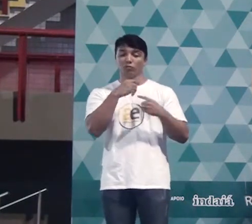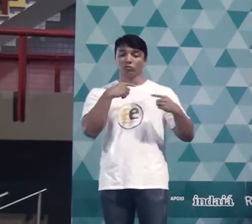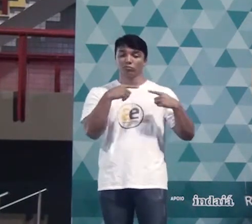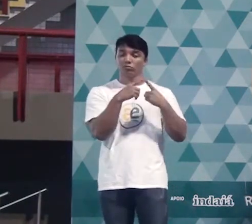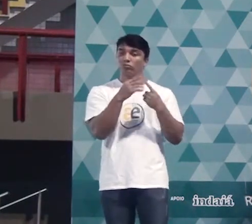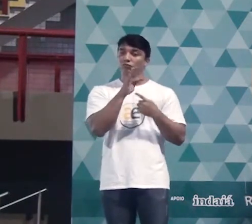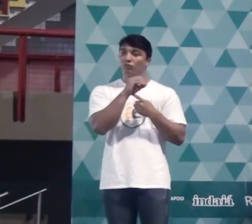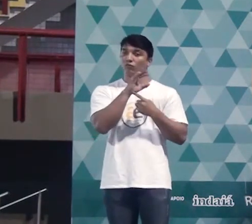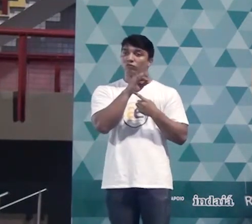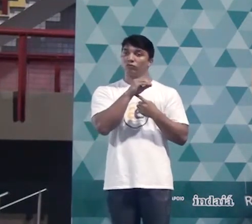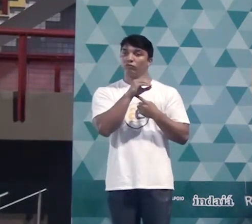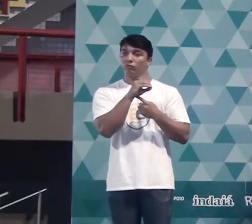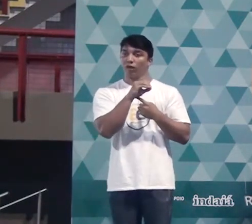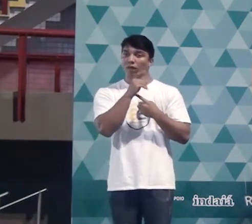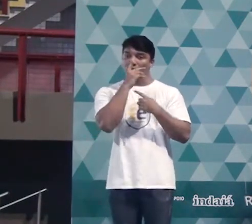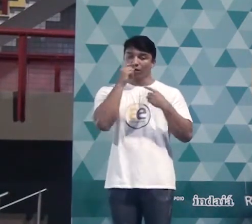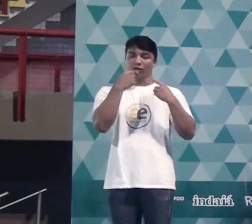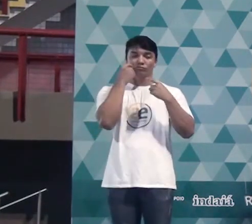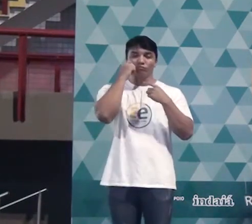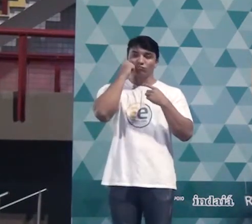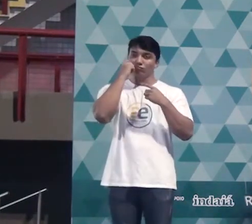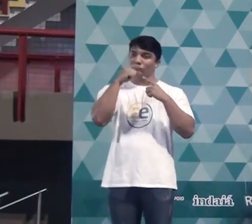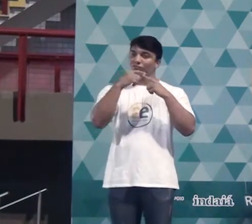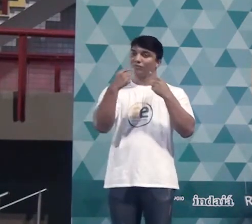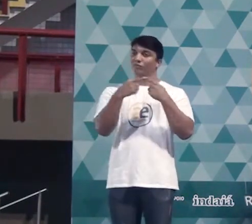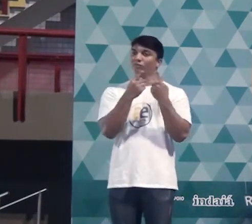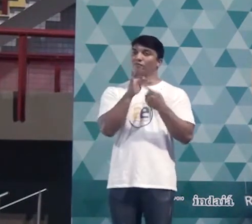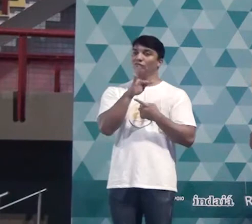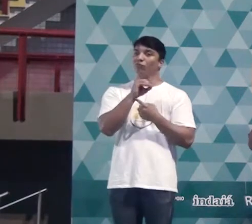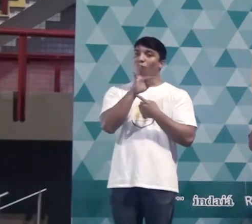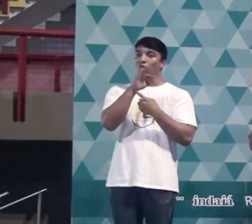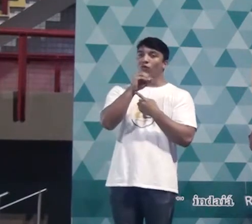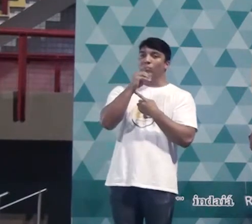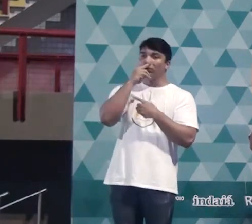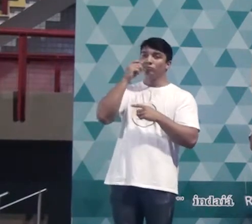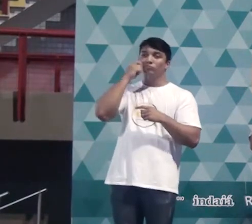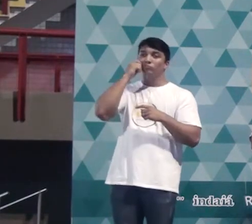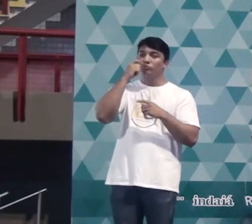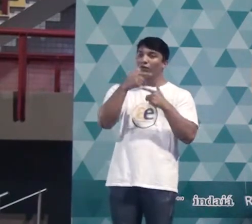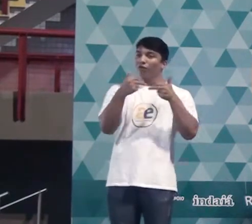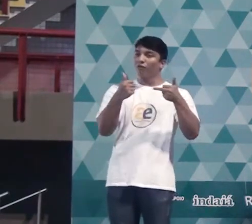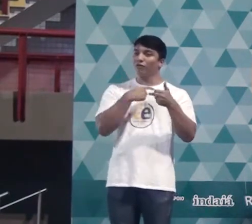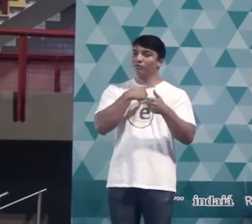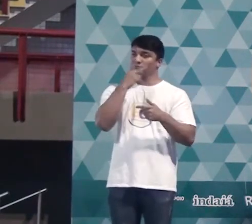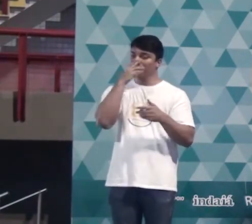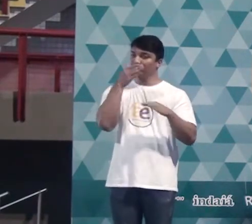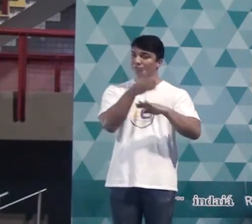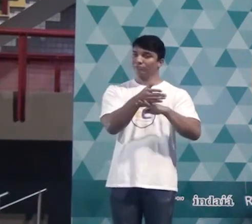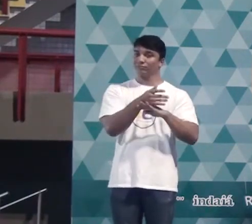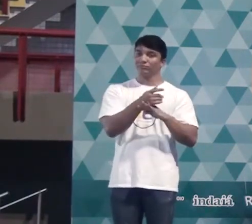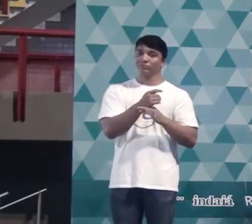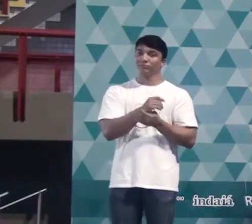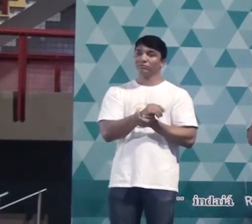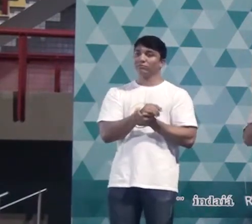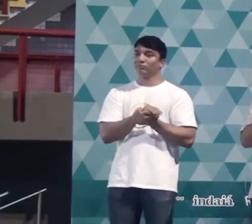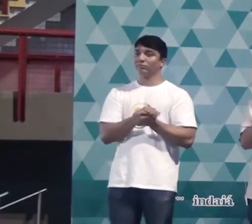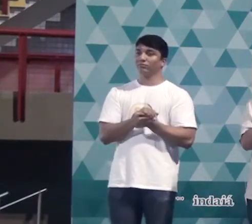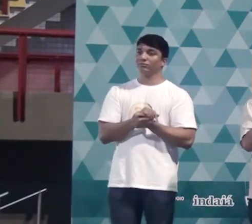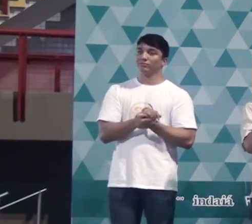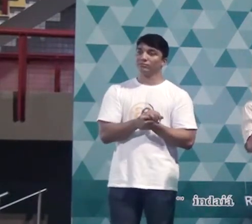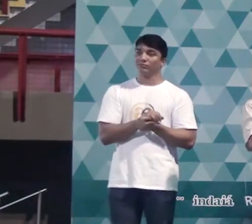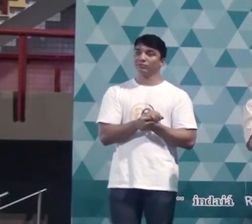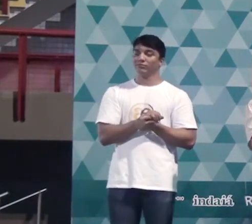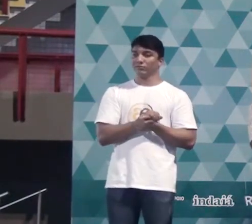fofura, fofo. Parece uma palavra de pelúcia, fofo. Você enche a boca de farofa e fala na cara da pessoa que você ama: você é